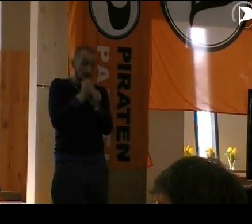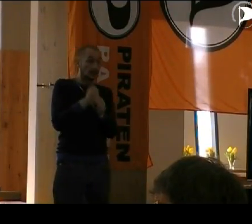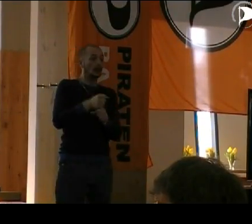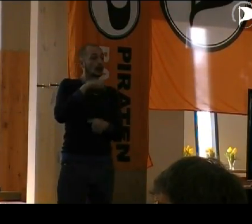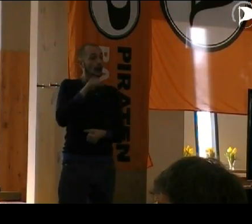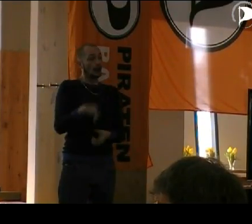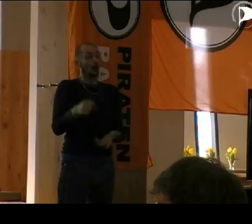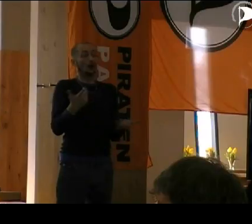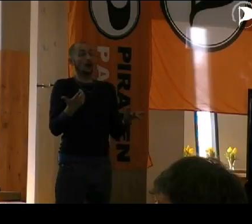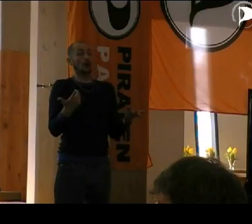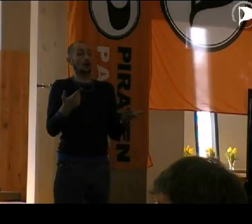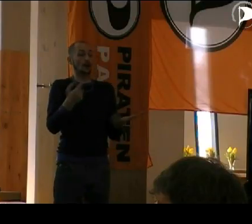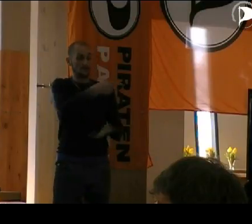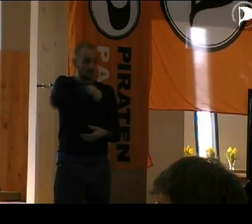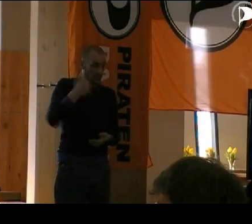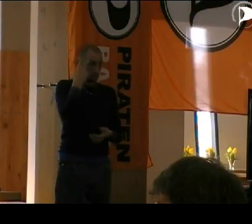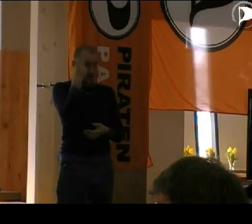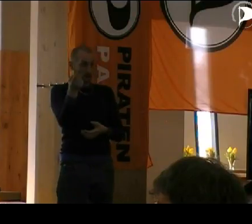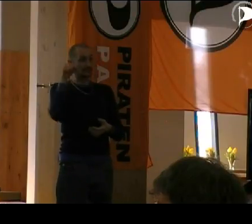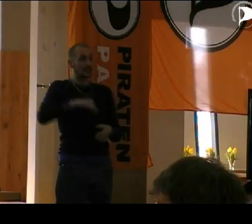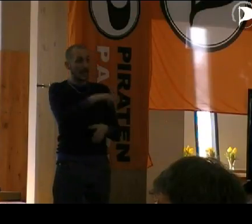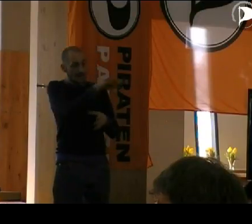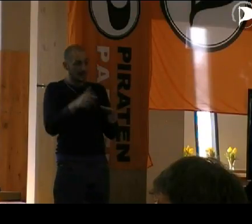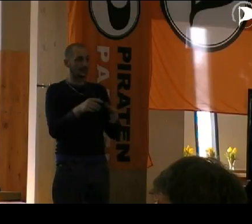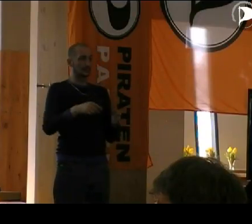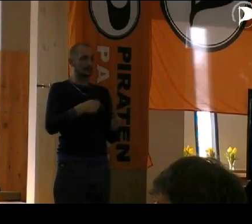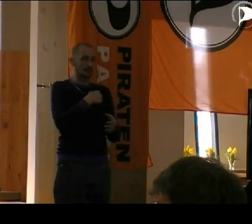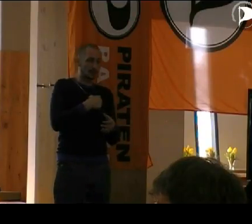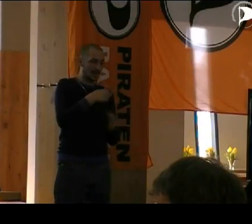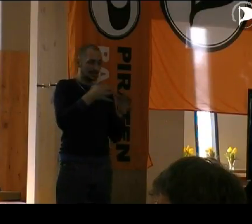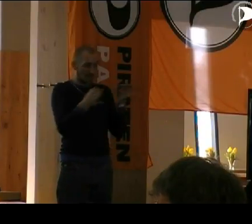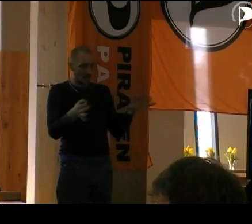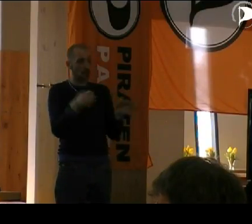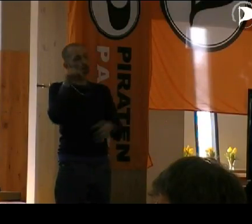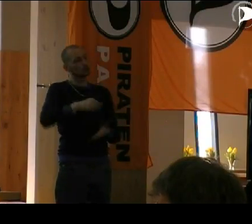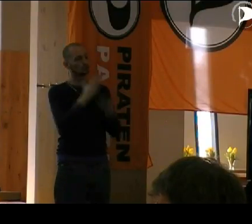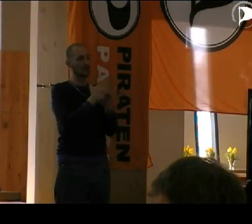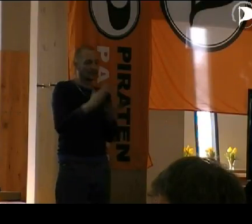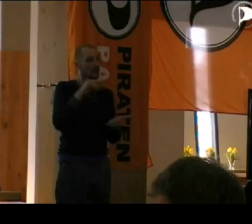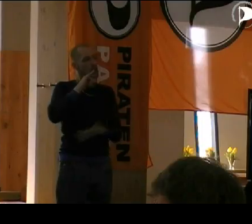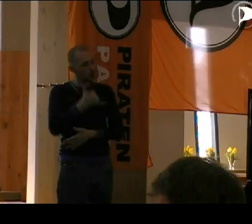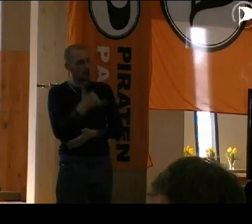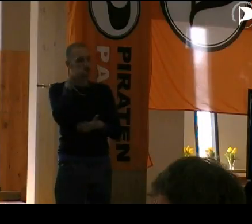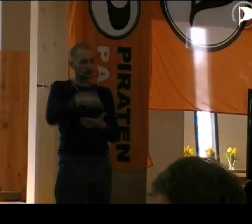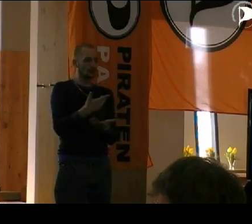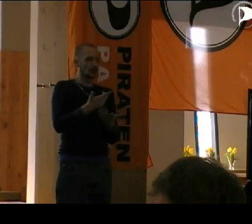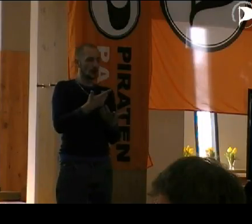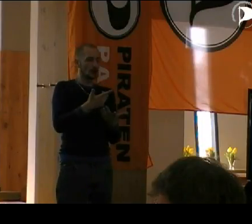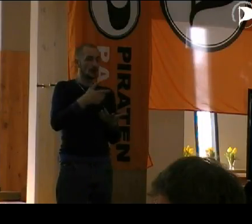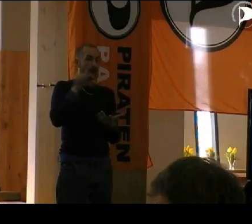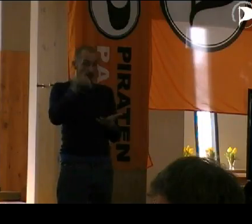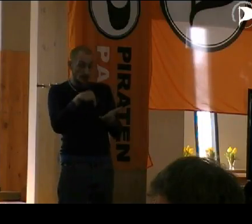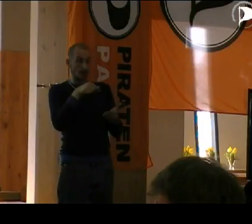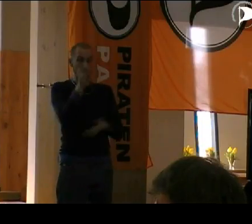da war man der meinung dass der landesparteitag dann wenn ich entscheiden sagen okay es ist jedenfalls ein gelandet geschätzte mit bezahlte kräfte